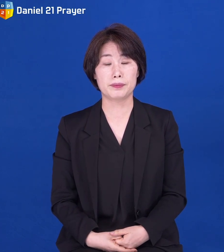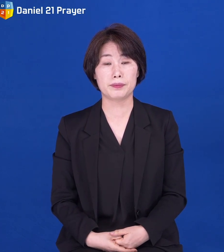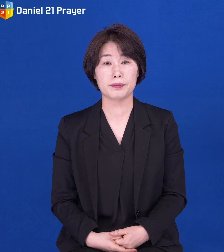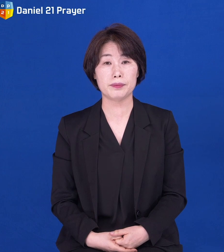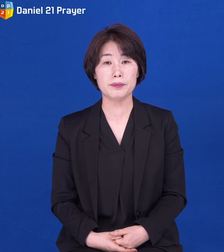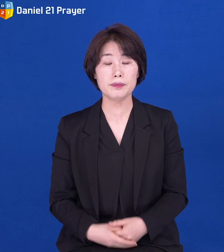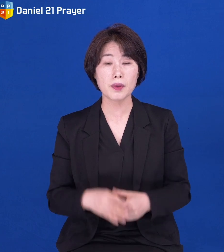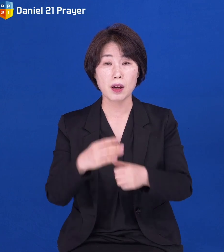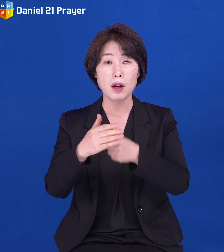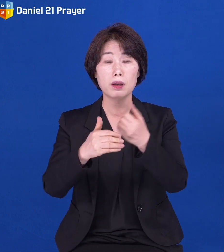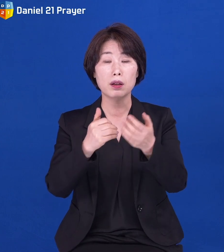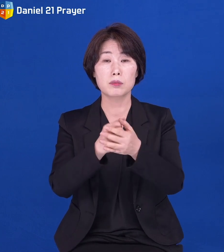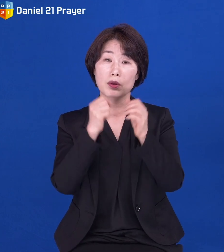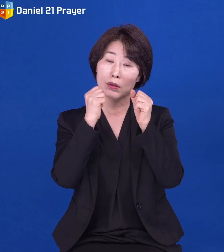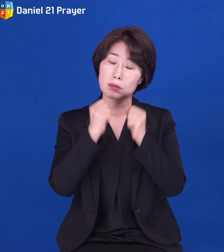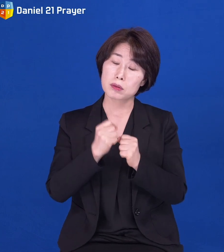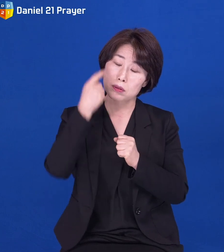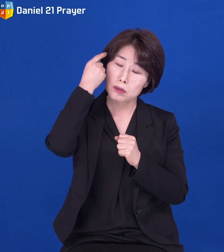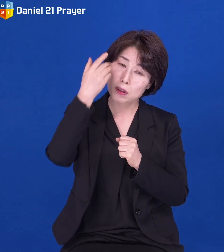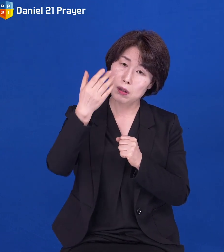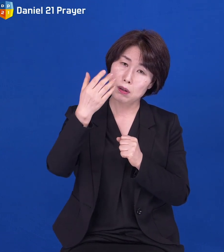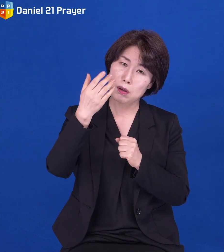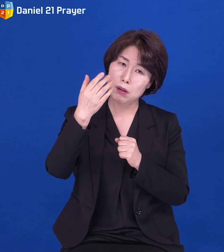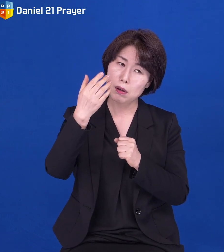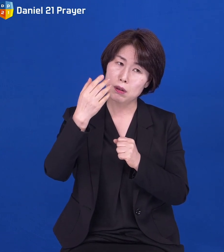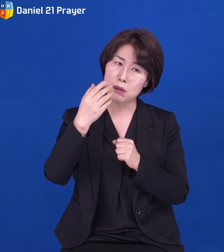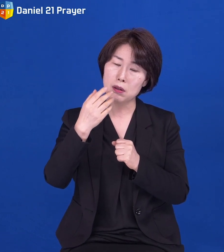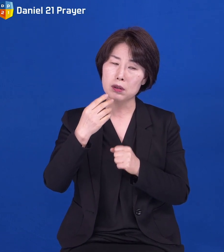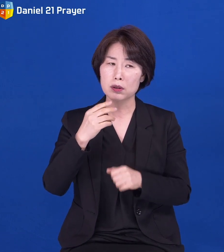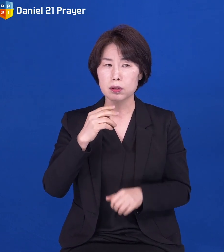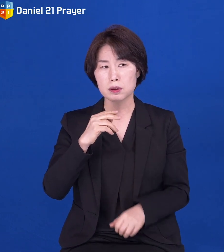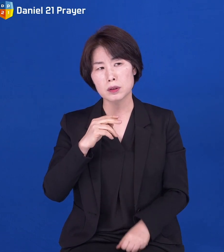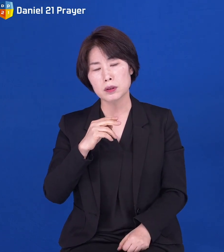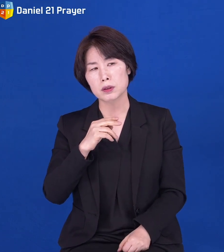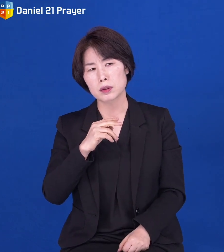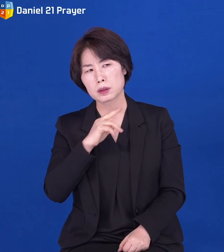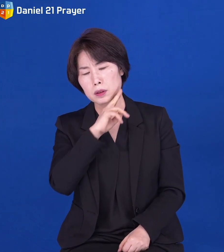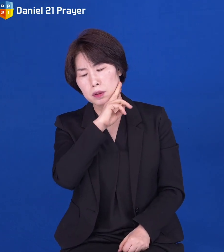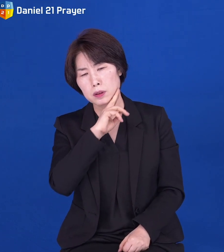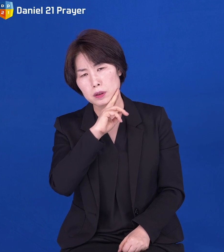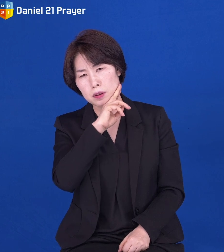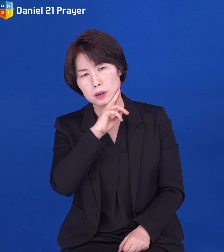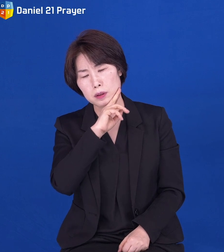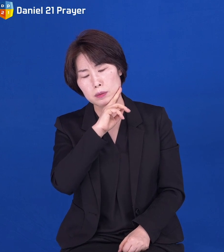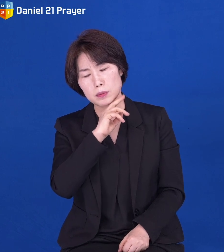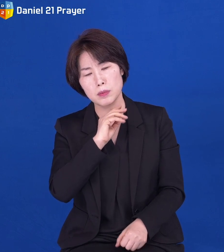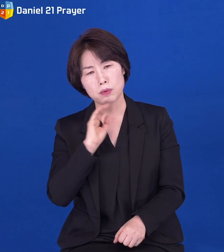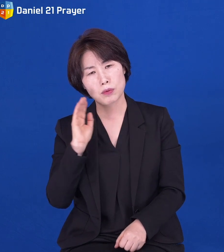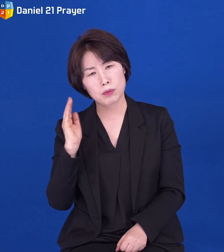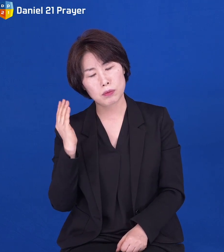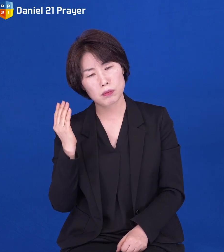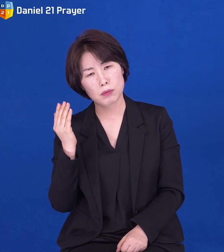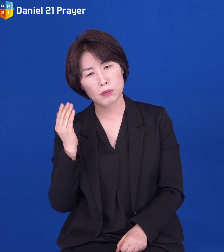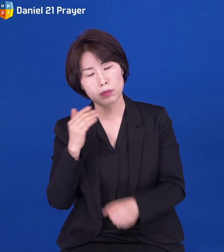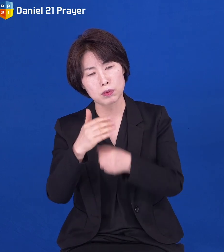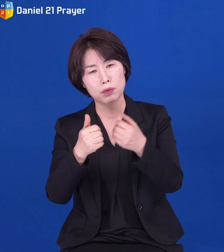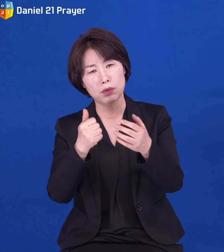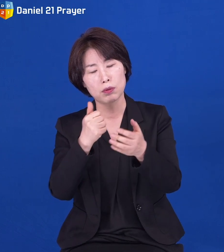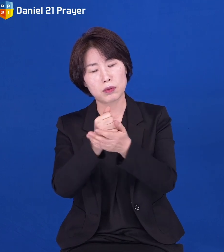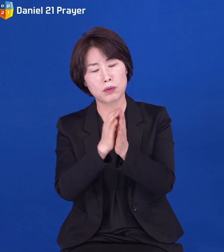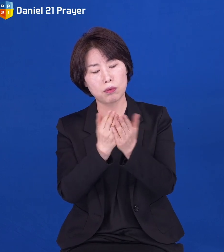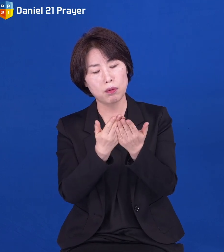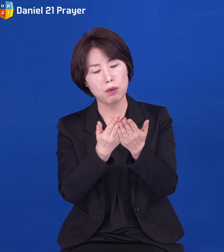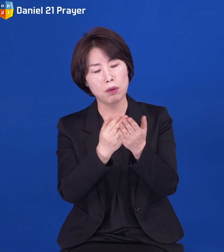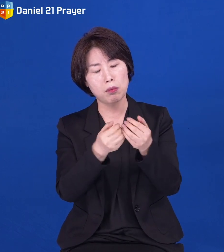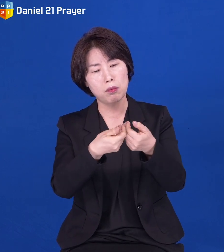땐 계실까? 막 이런 의심을 하게 되고, 점점 말씀과 멀어지고 이 성경과 멀어지고 이